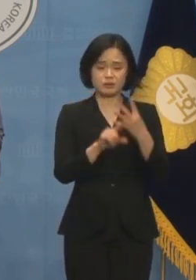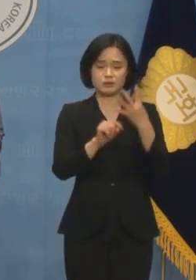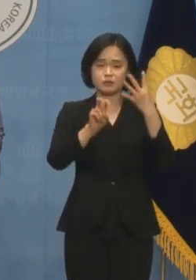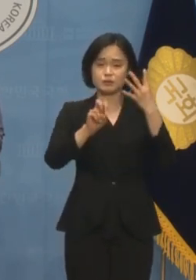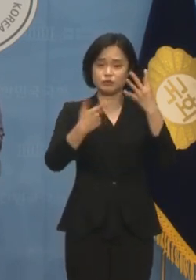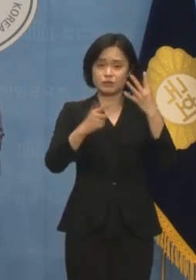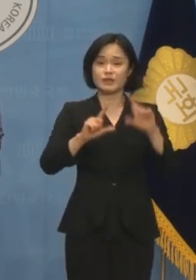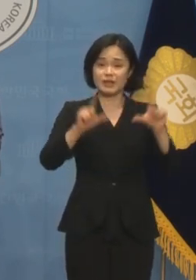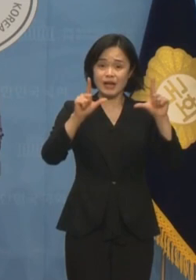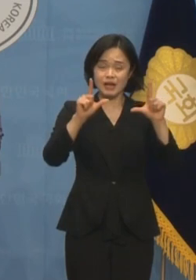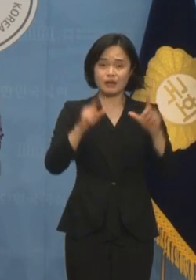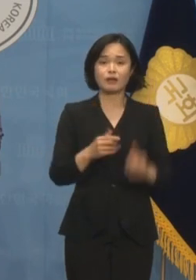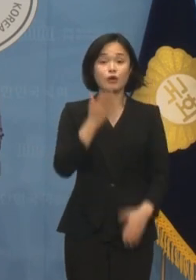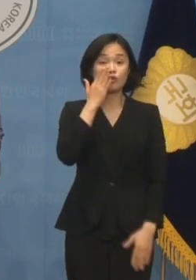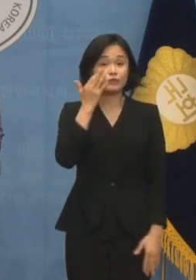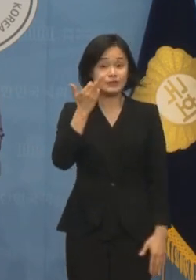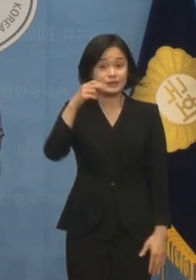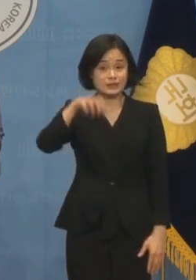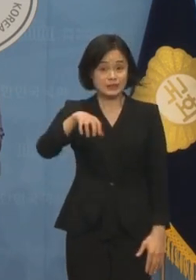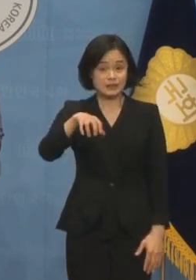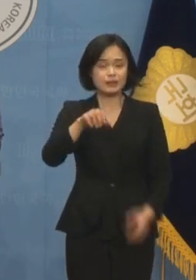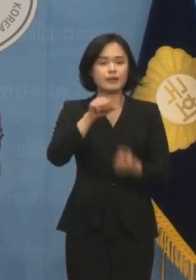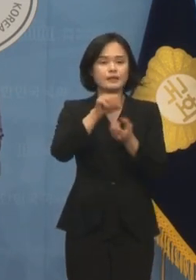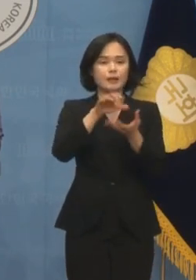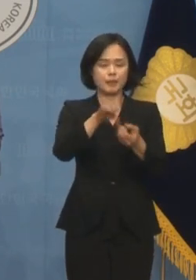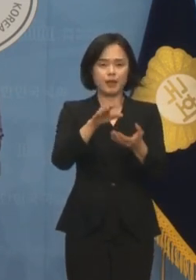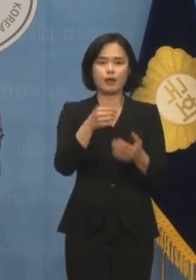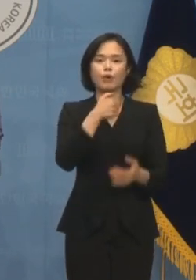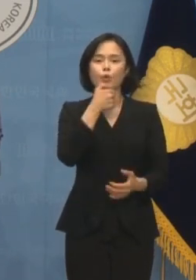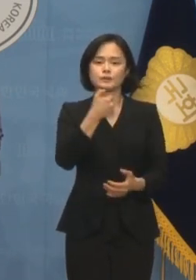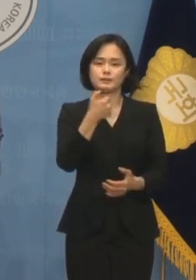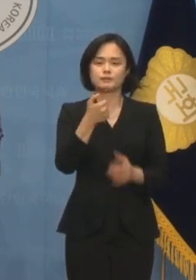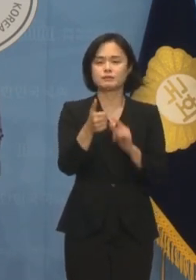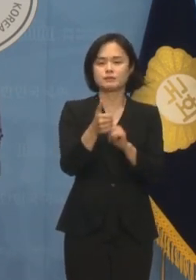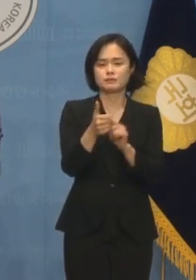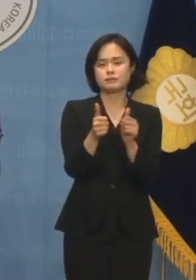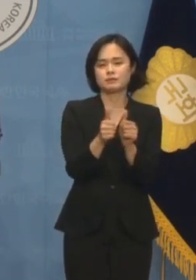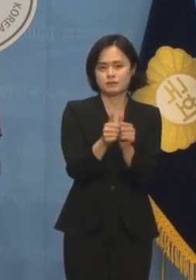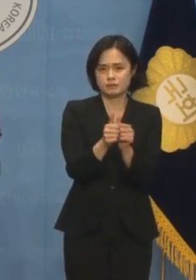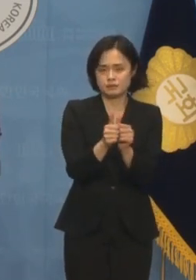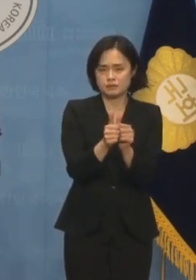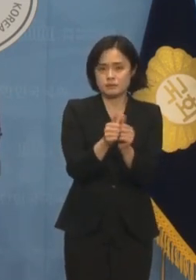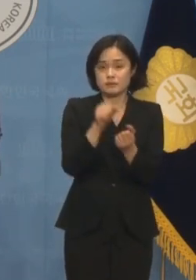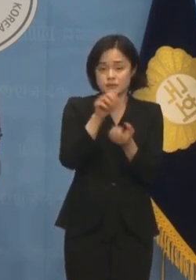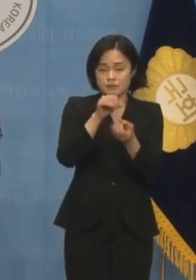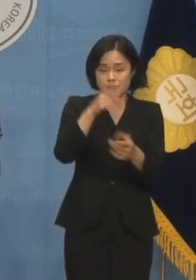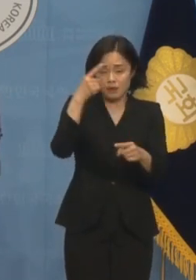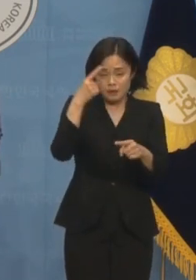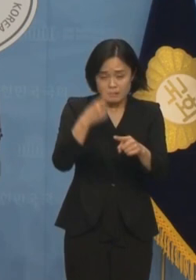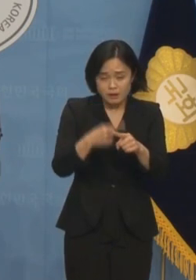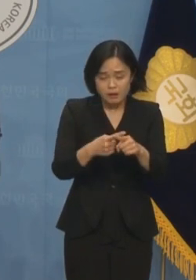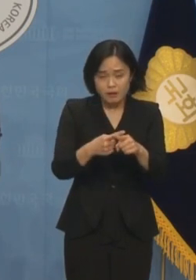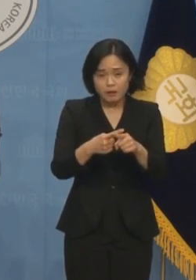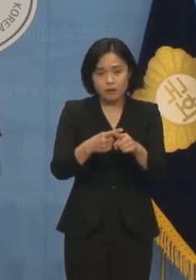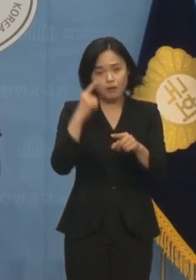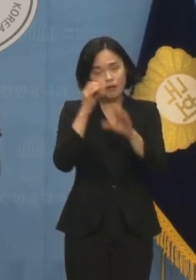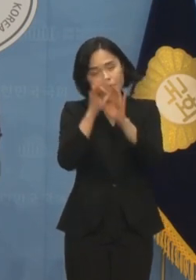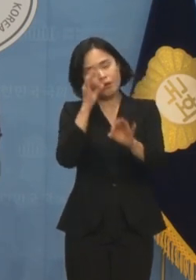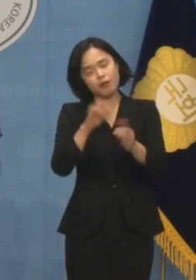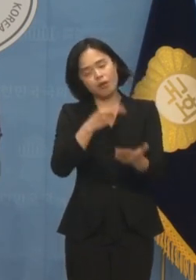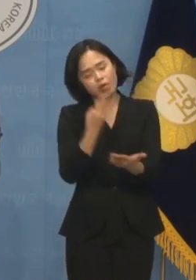울산에서 50대 택배 노동자가 출근을 준비하다 쓰러져 응급 후송되었으나